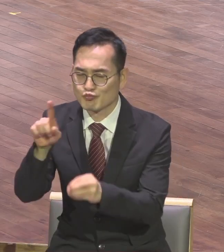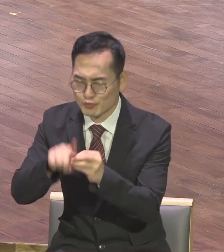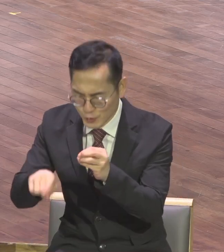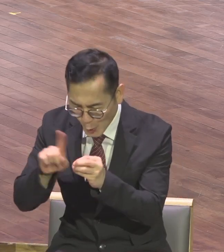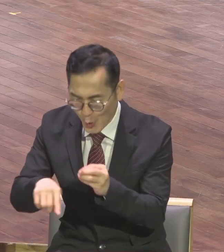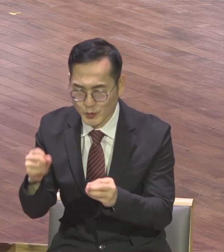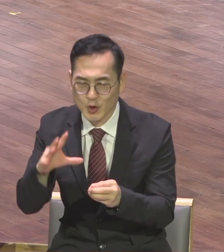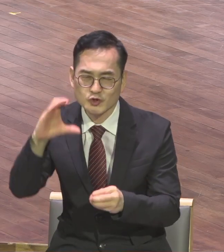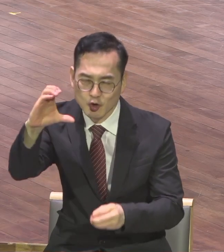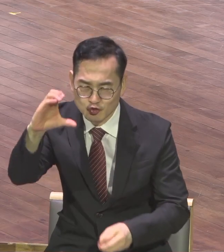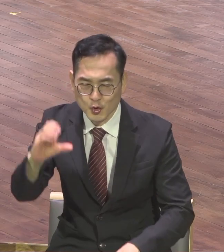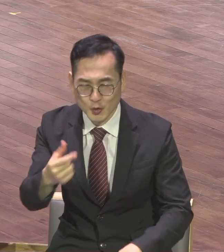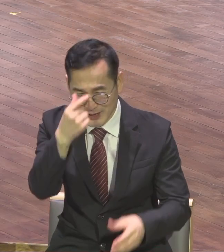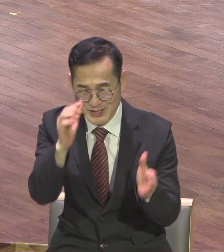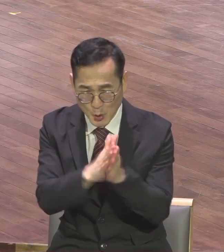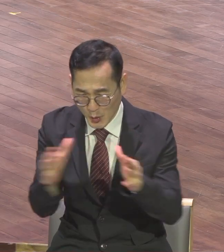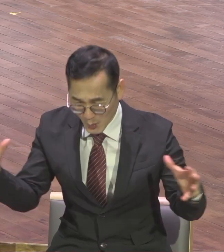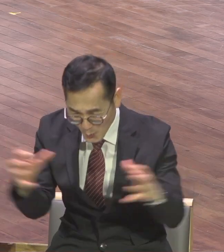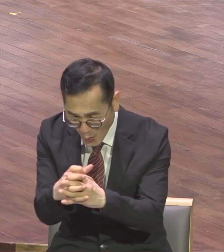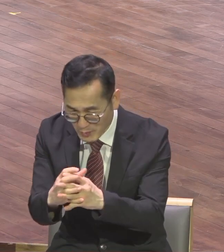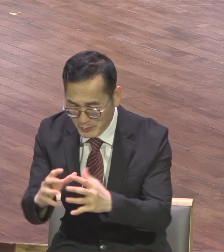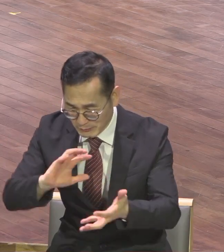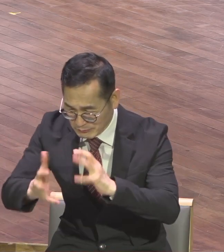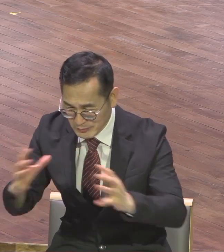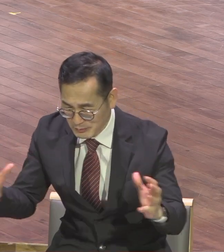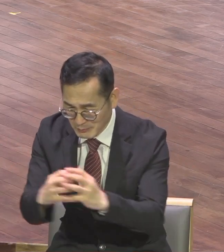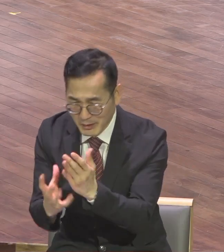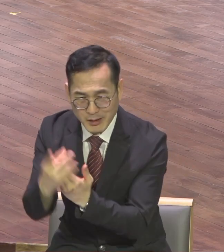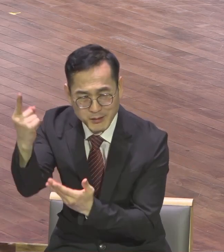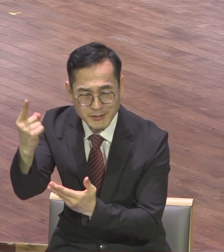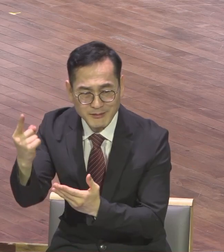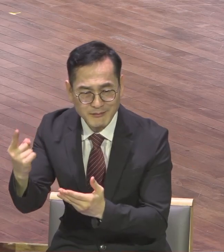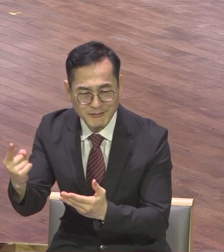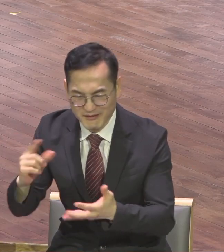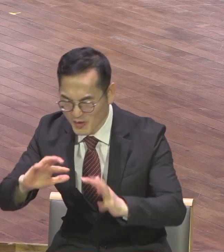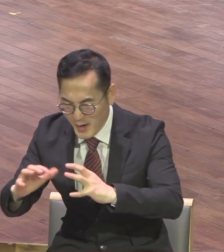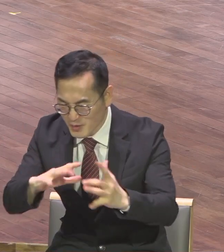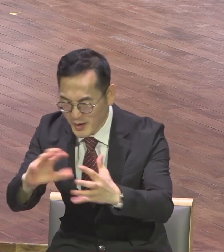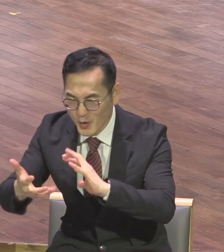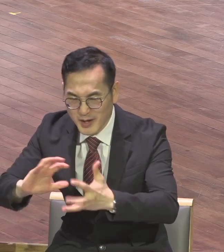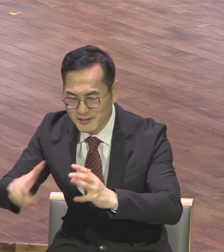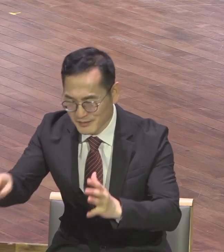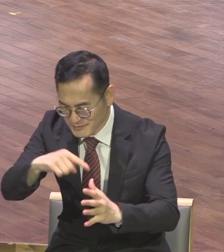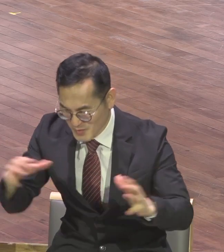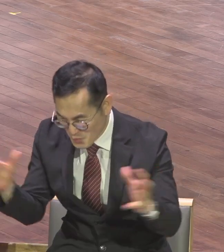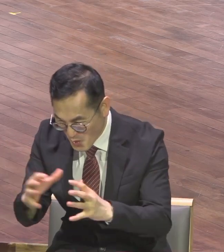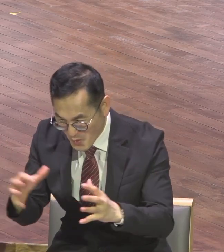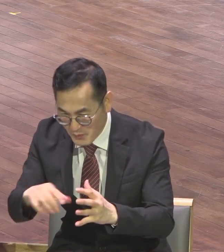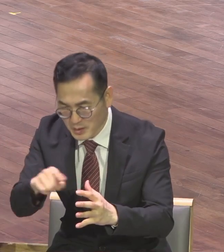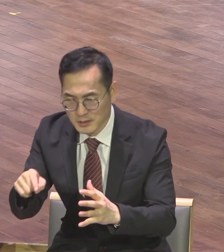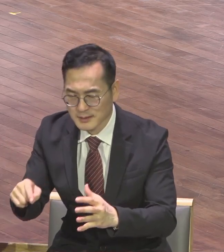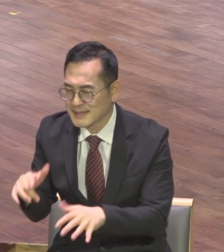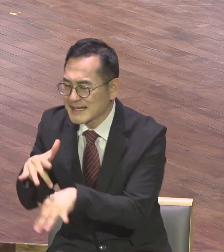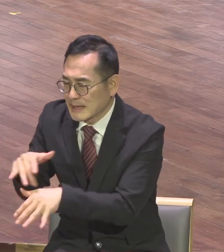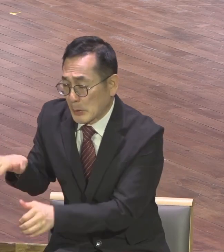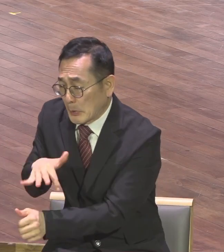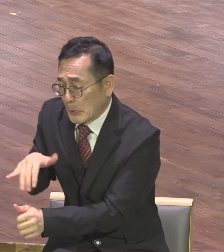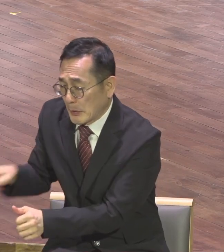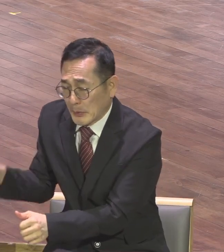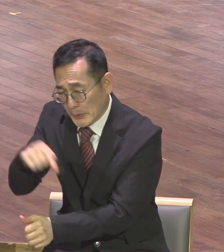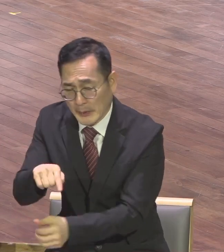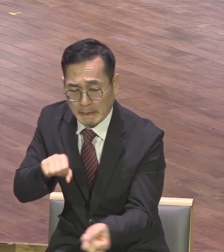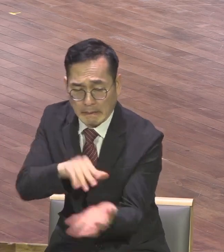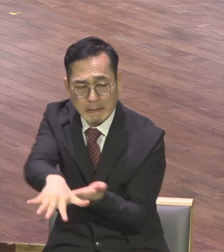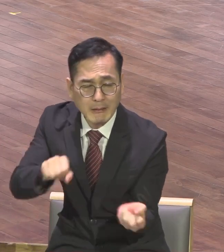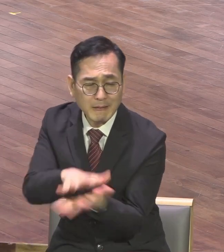종파 어마어마하게 많고 하나가 안 되니까 아무 힘이 없어요. 그 사단의 공격이거든. 사단 공격.